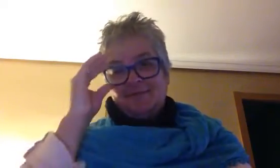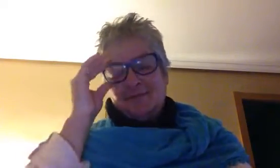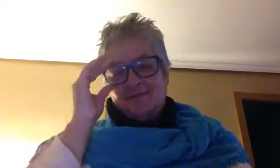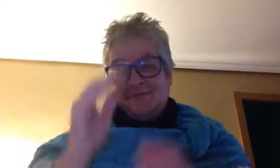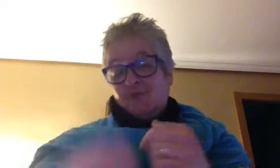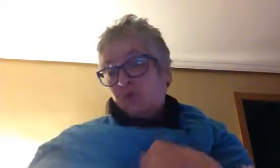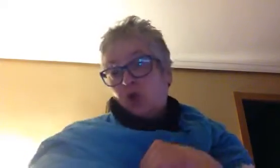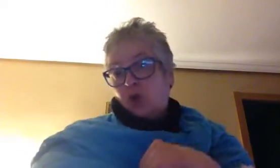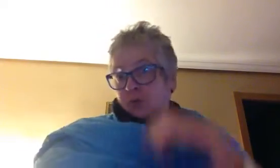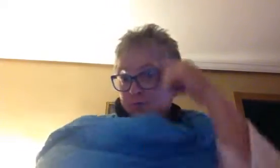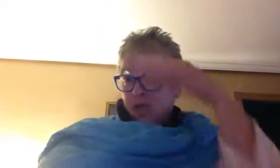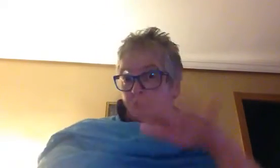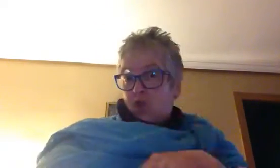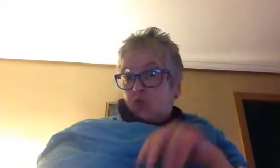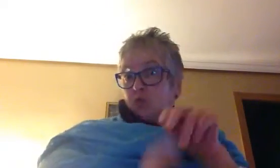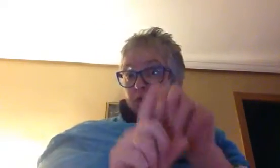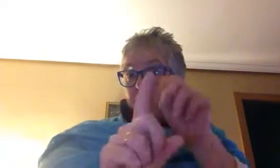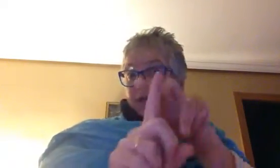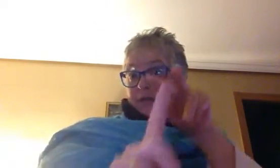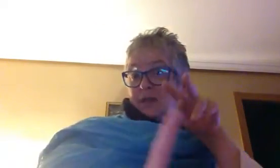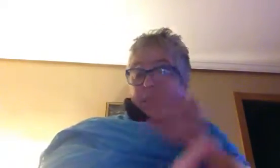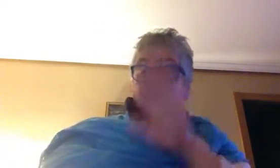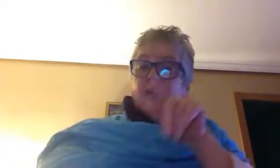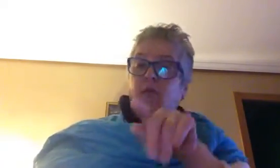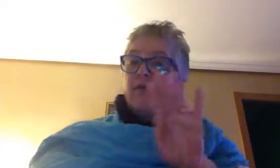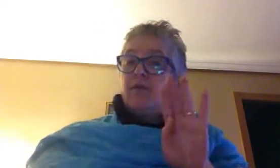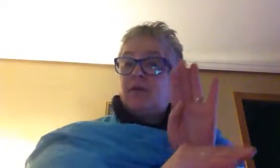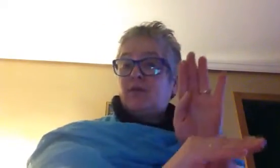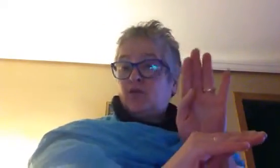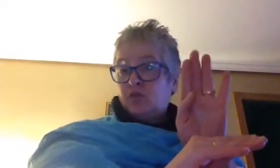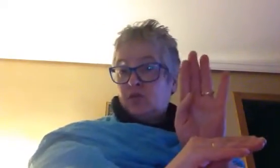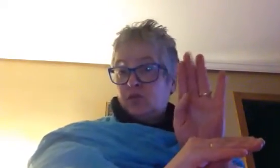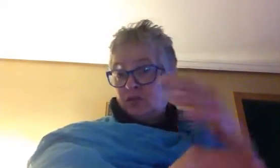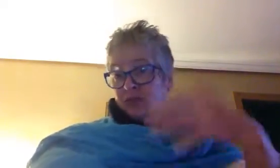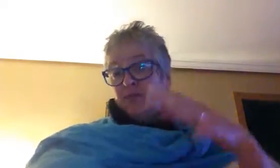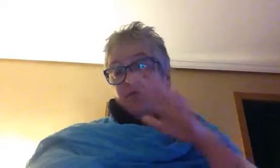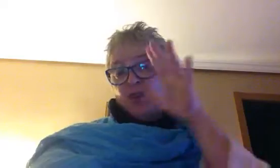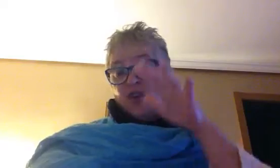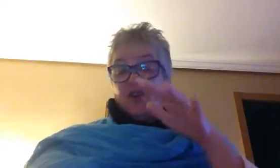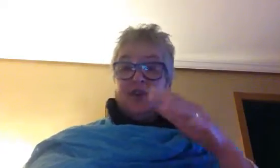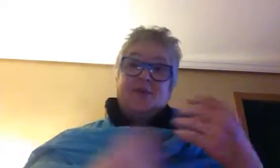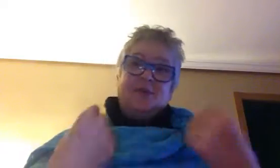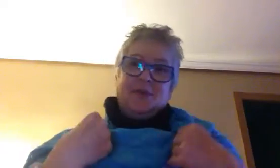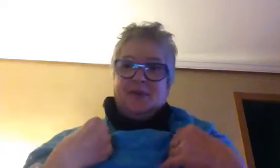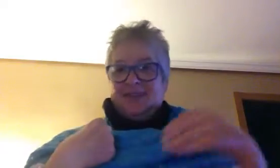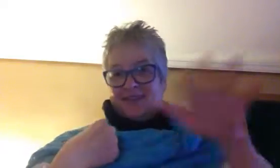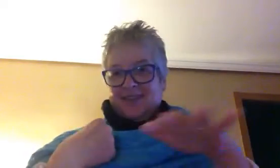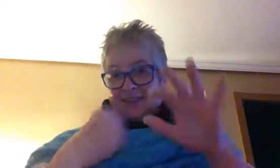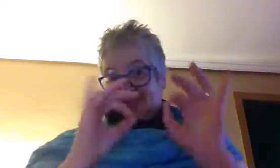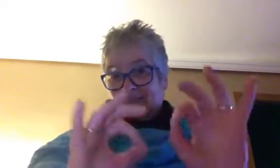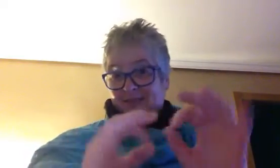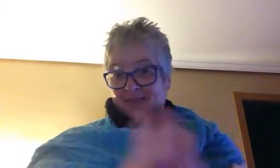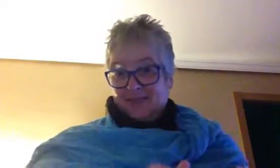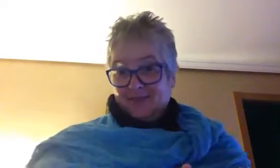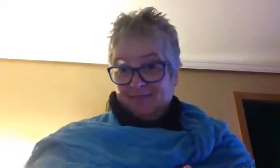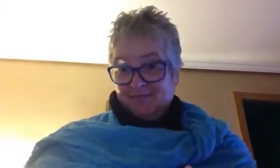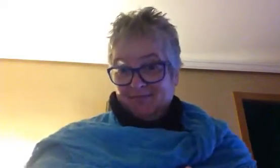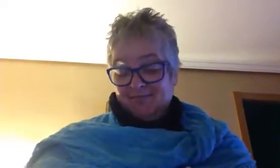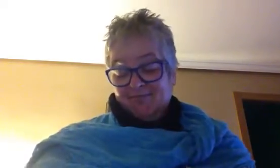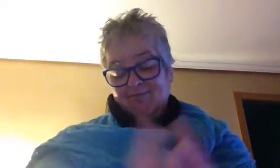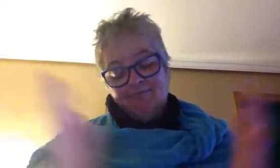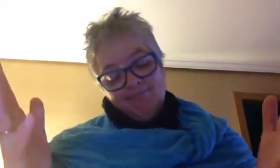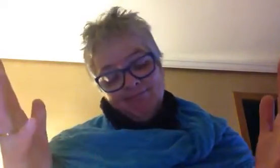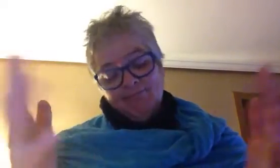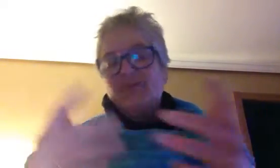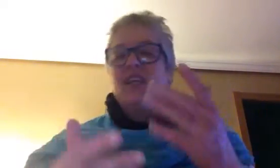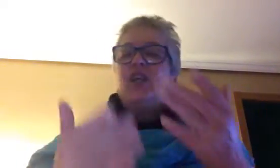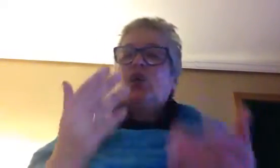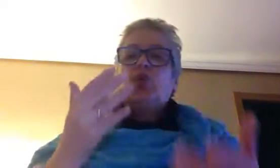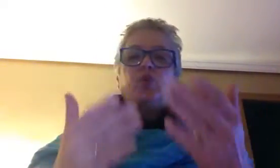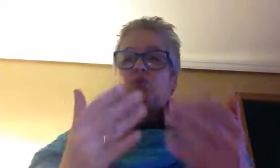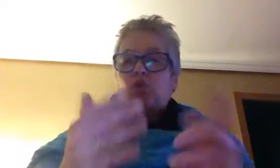Bebito.